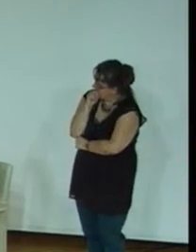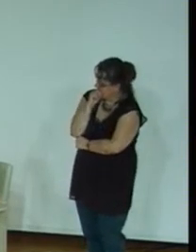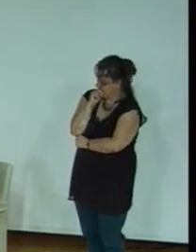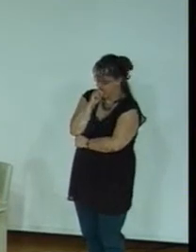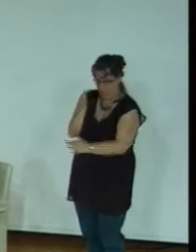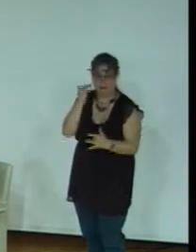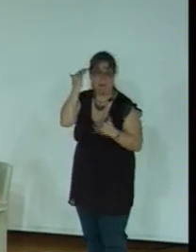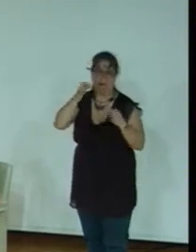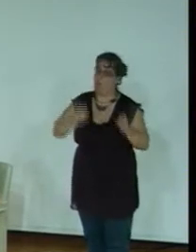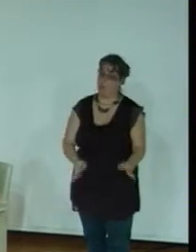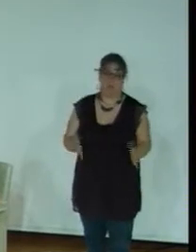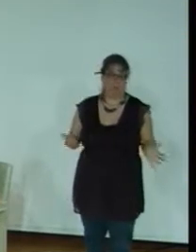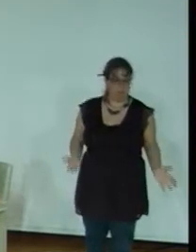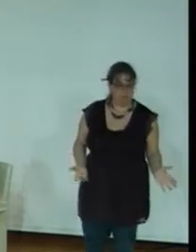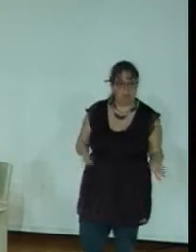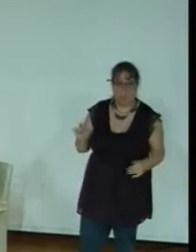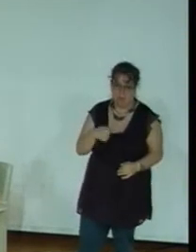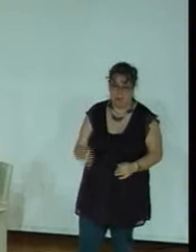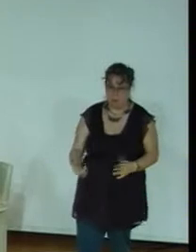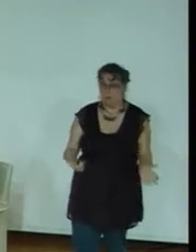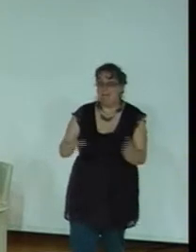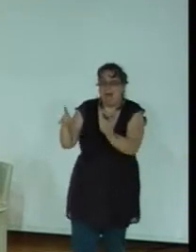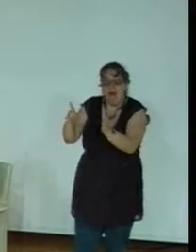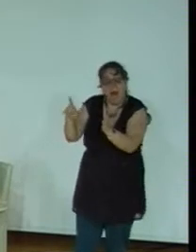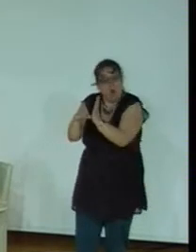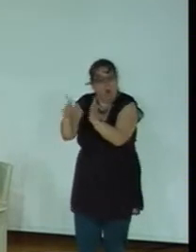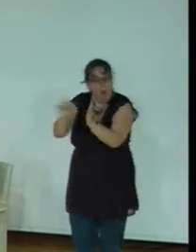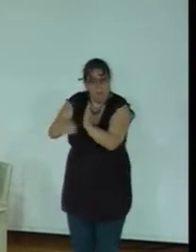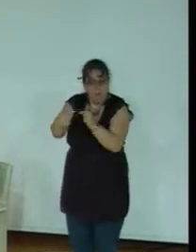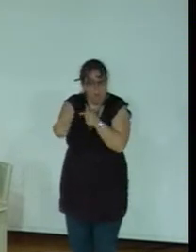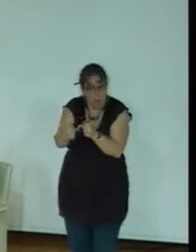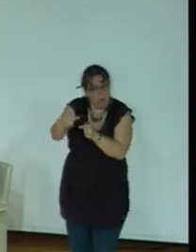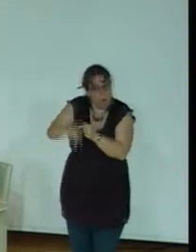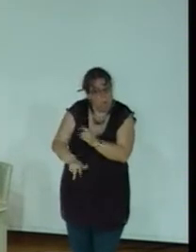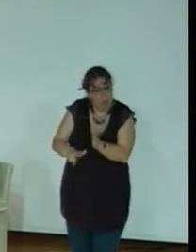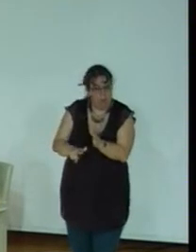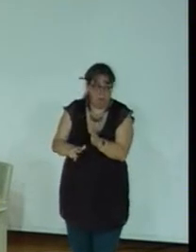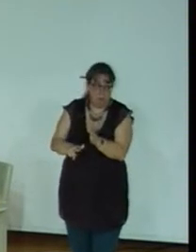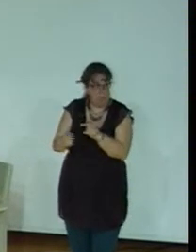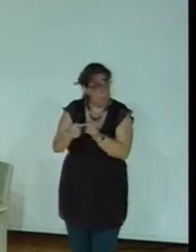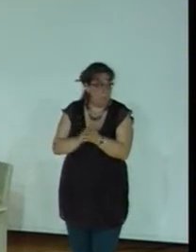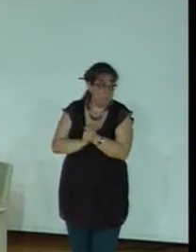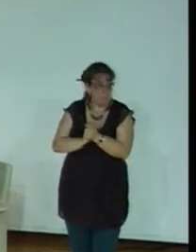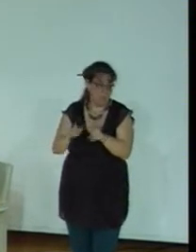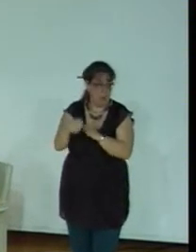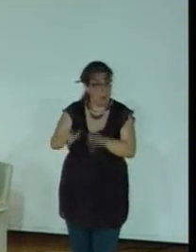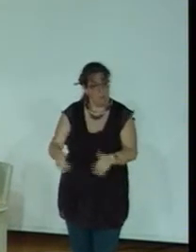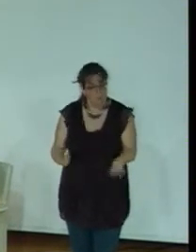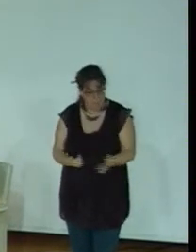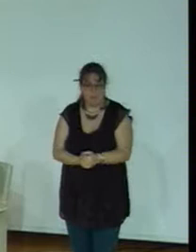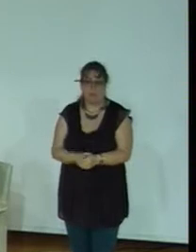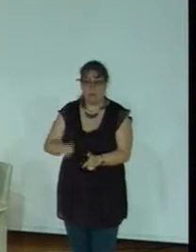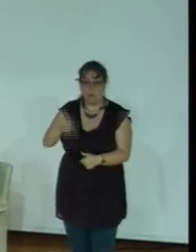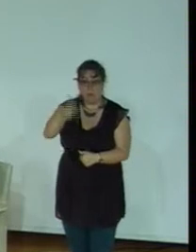loi a vocation à durer peu de temps, 3 mois, c'est quand même long, 3 mois. Est-ce qu'elle sera reconduite ou pas? Ça,